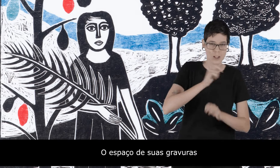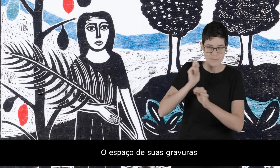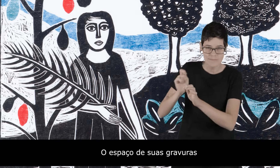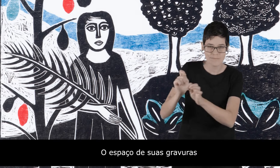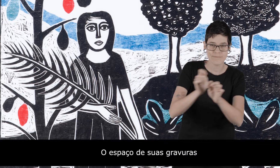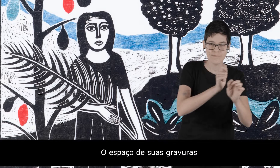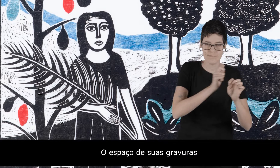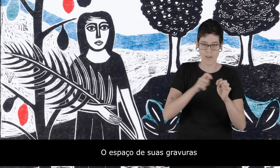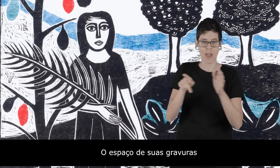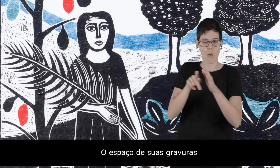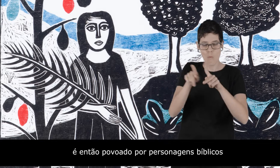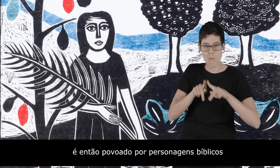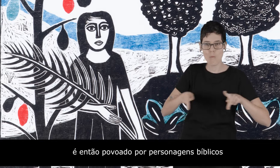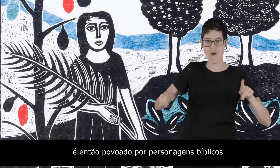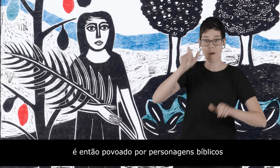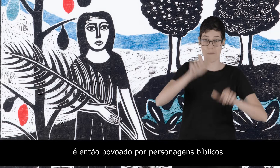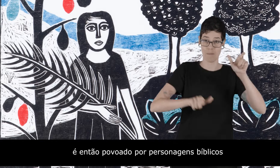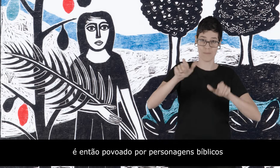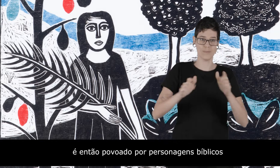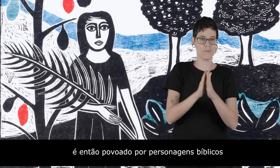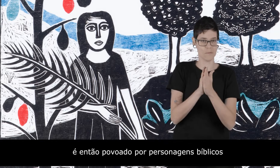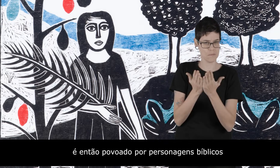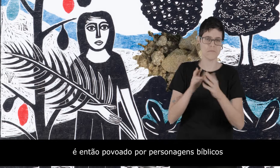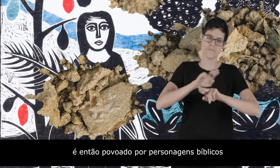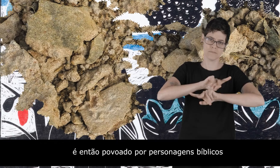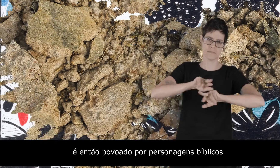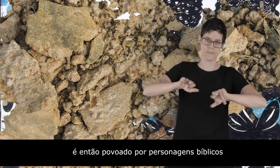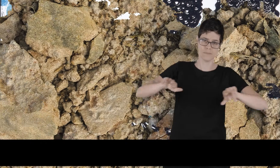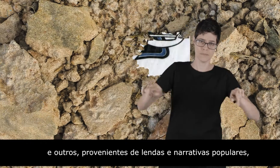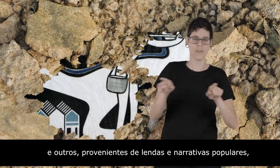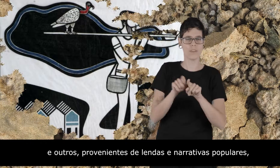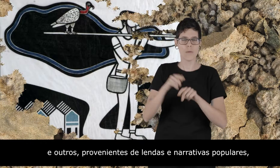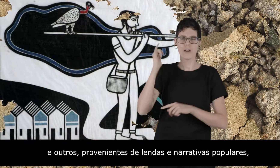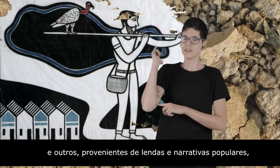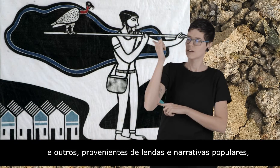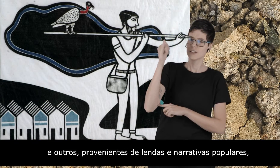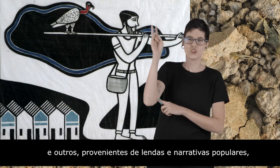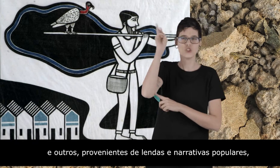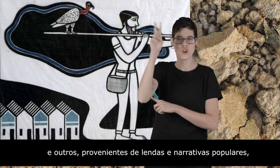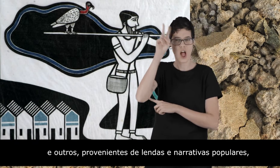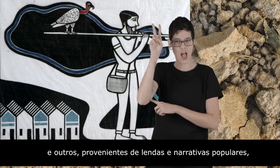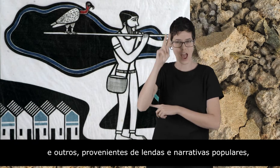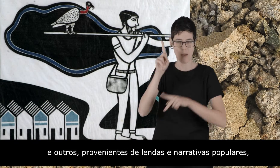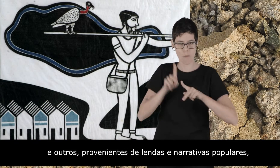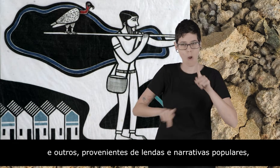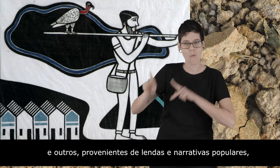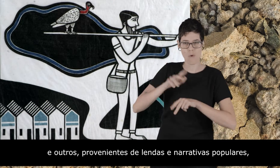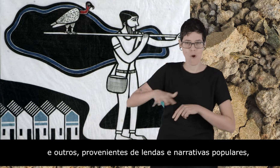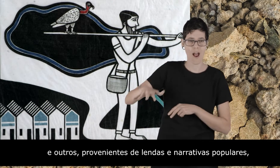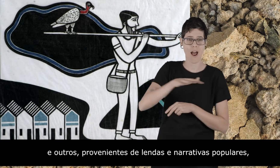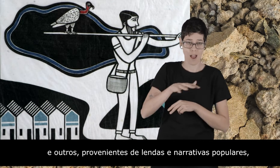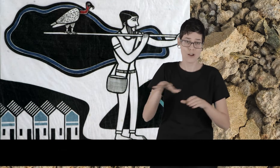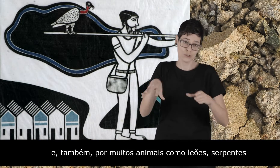O espaço de suas gravuras é então povoado por personagens bíblicos e outros provenientes de lendas e